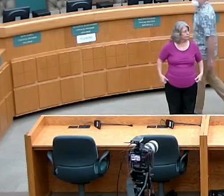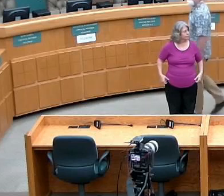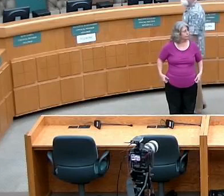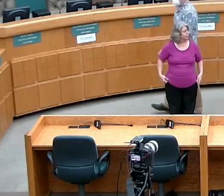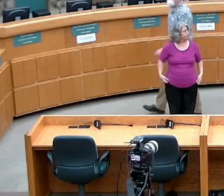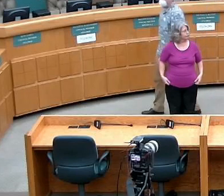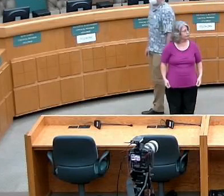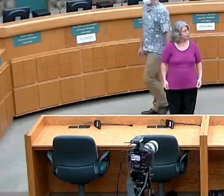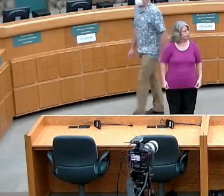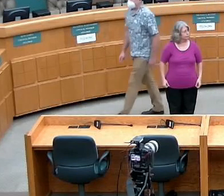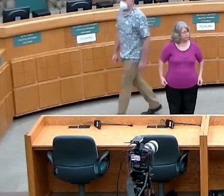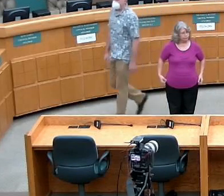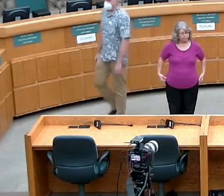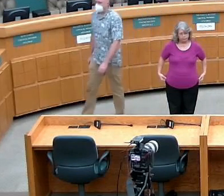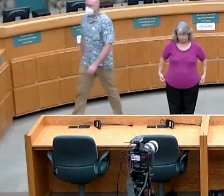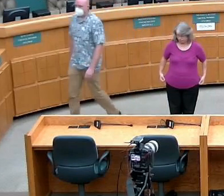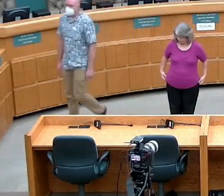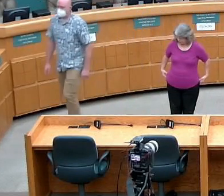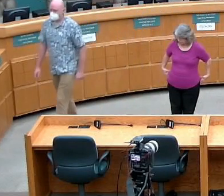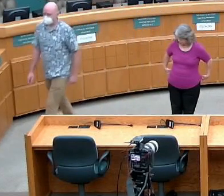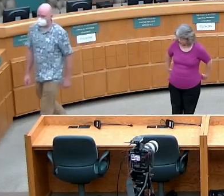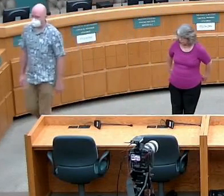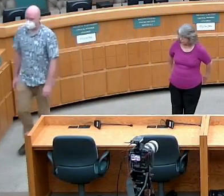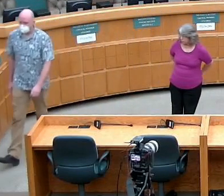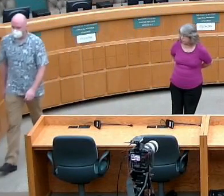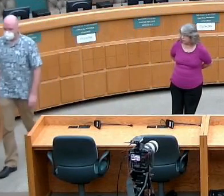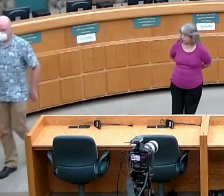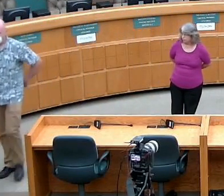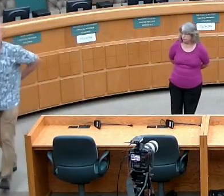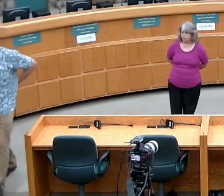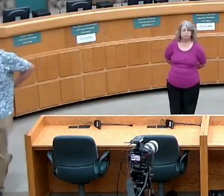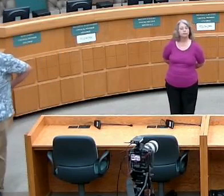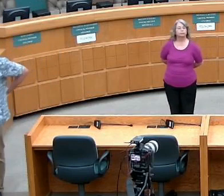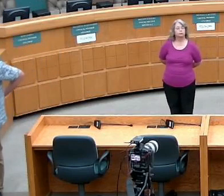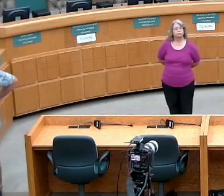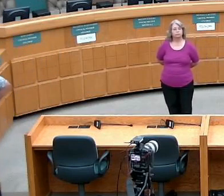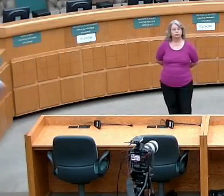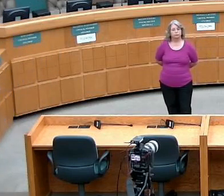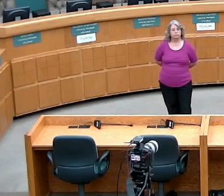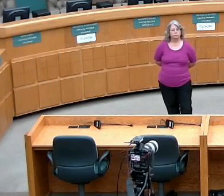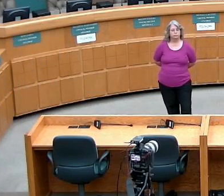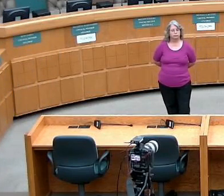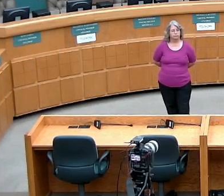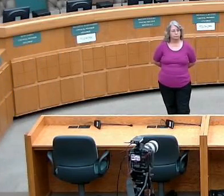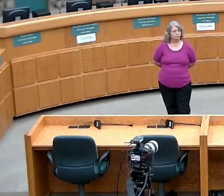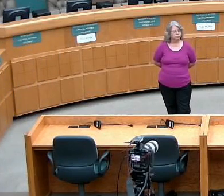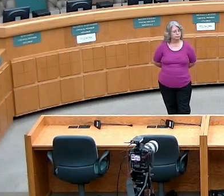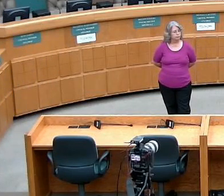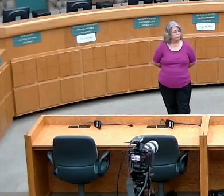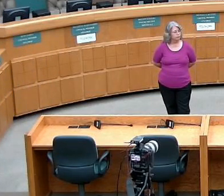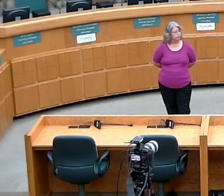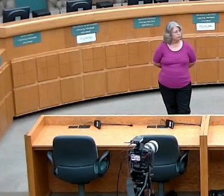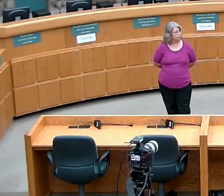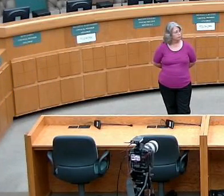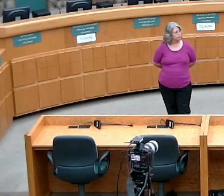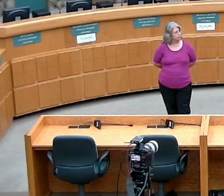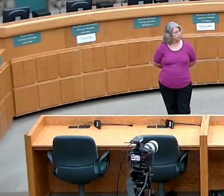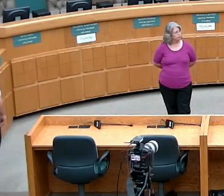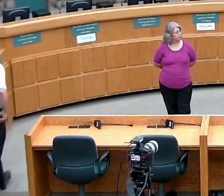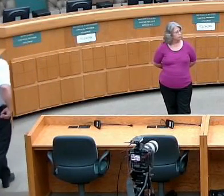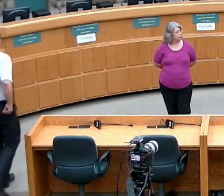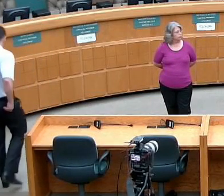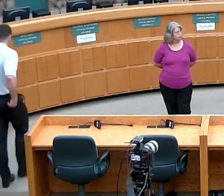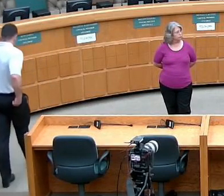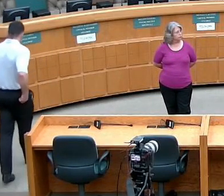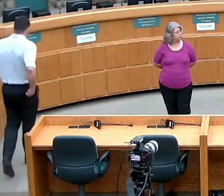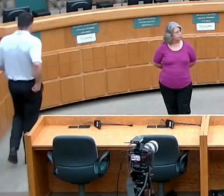sigan los residentes la orden del distanciamiento social, más rápido el brote del virus será extinguido. Los niveles de distanciamiento social deben ser lo